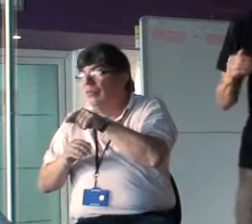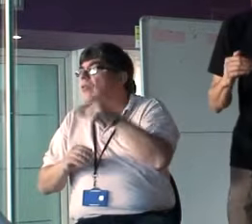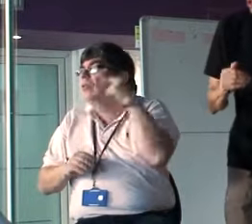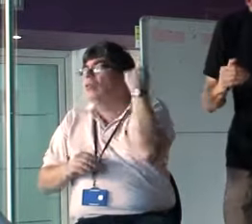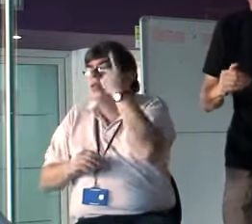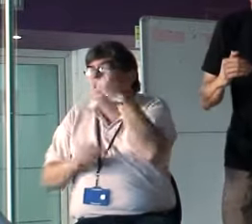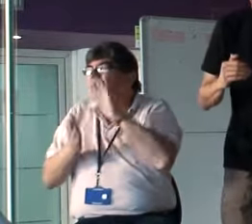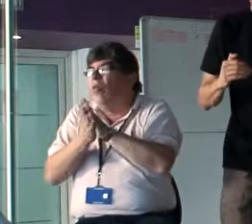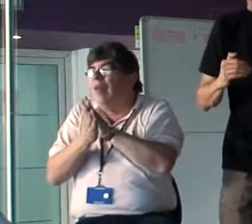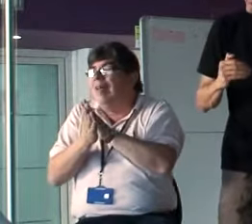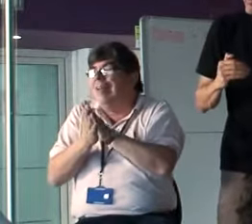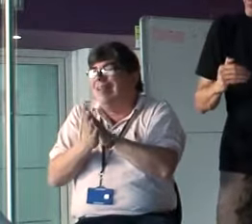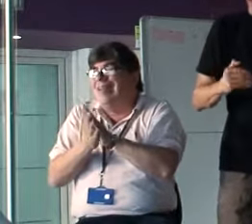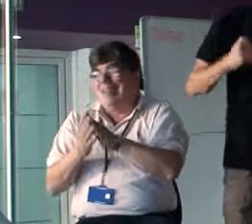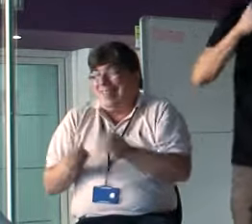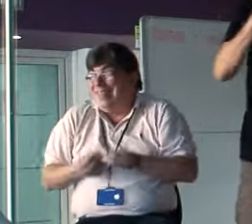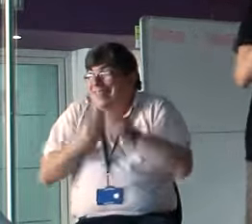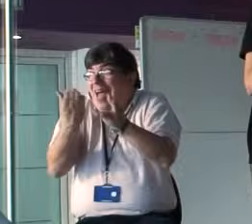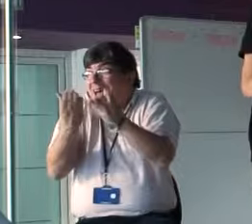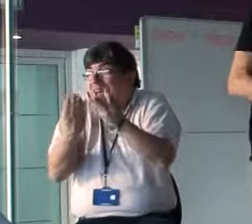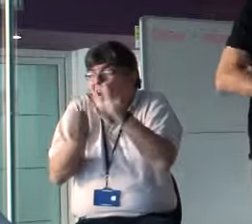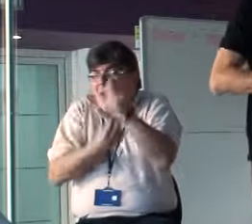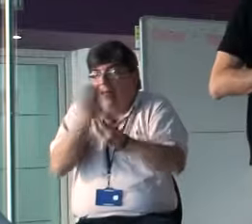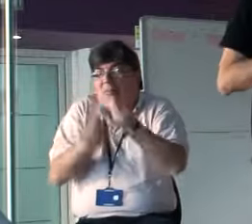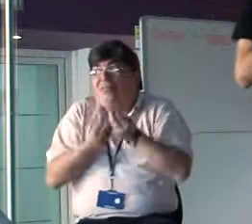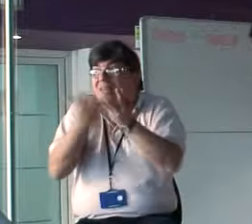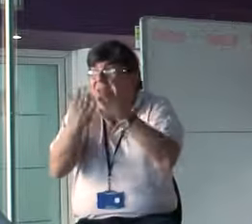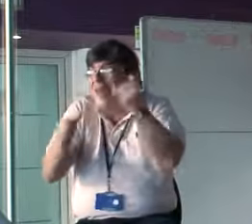son el motor que lo van a hacer actuar.